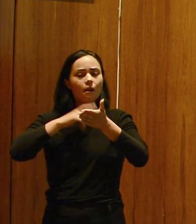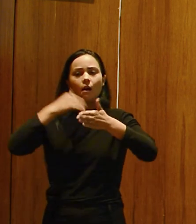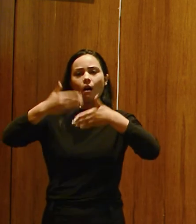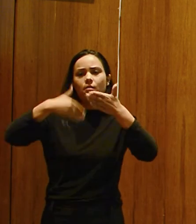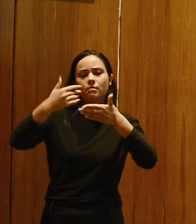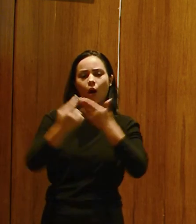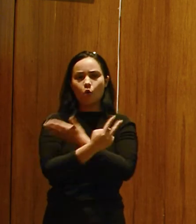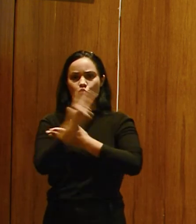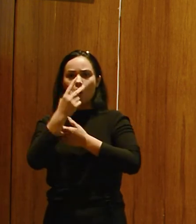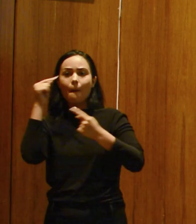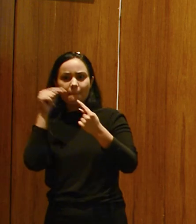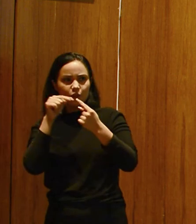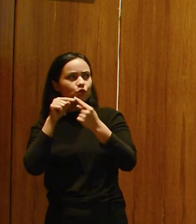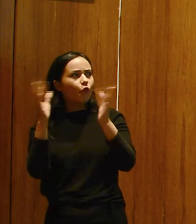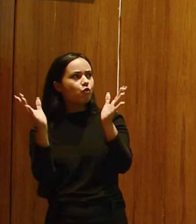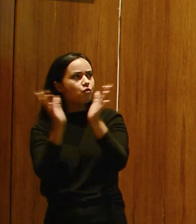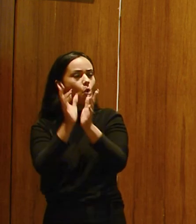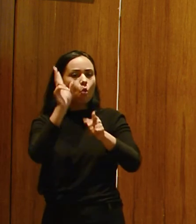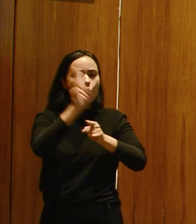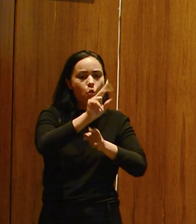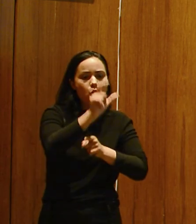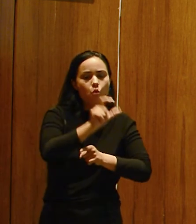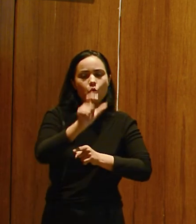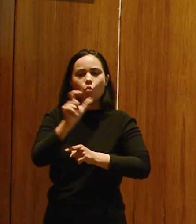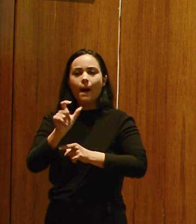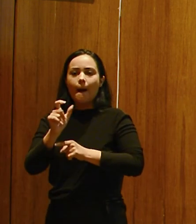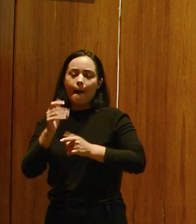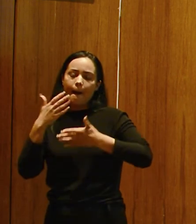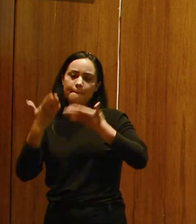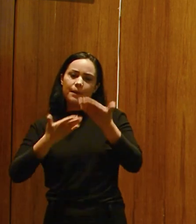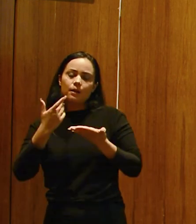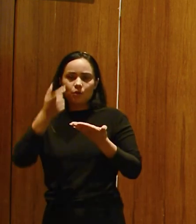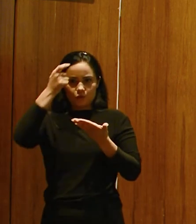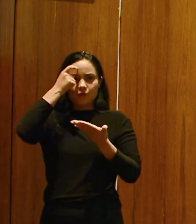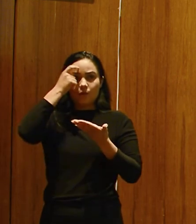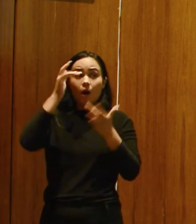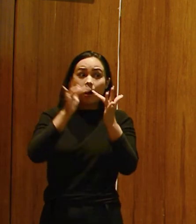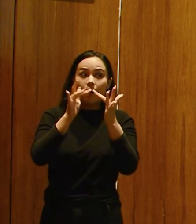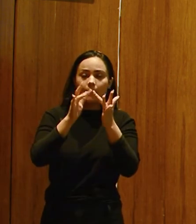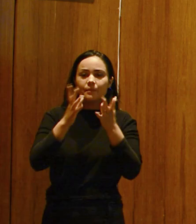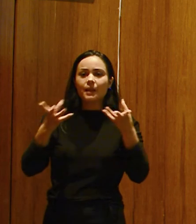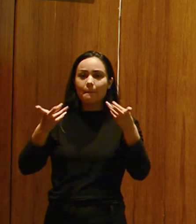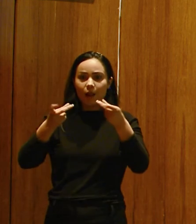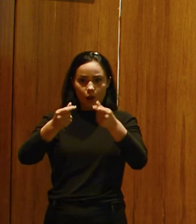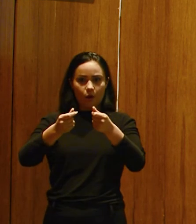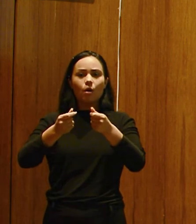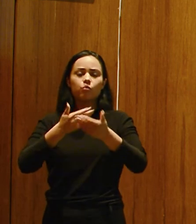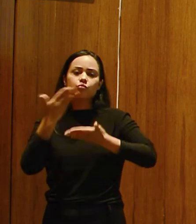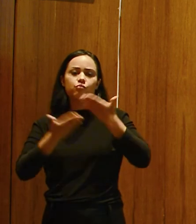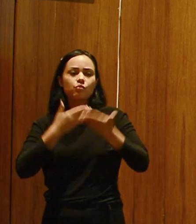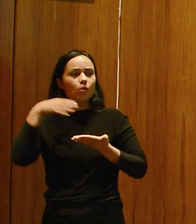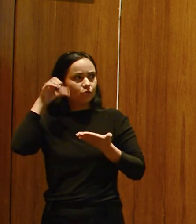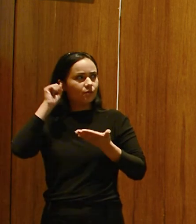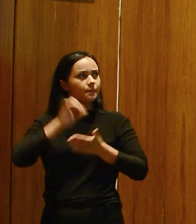esses dois objetivos juntos. Cuidar dos aspectos cognitivos associados à reabilitação